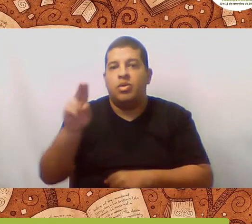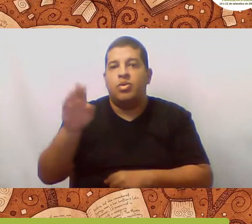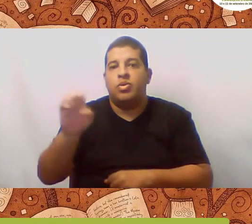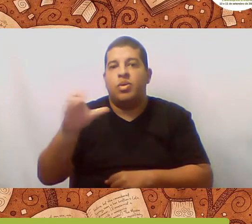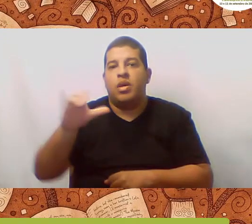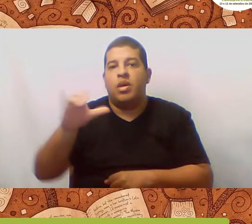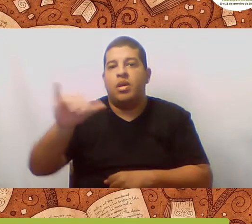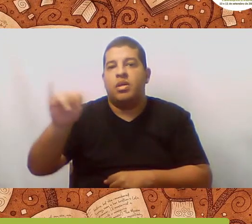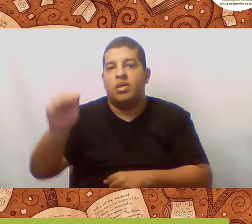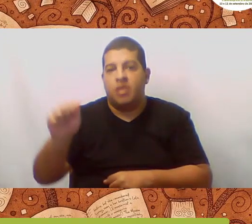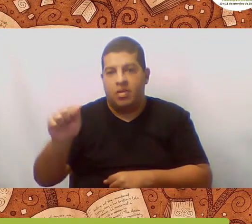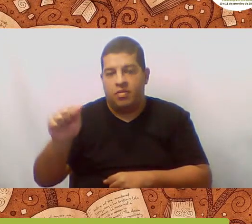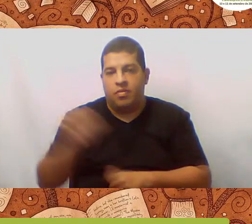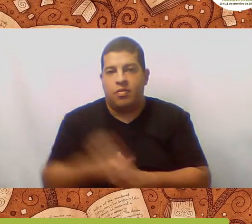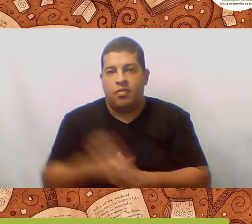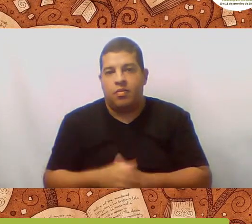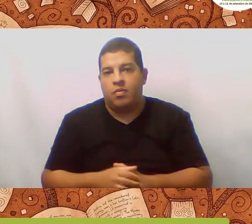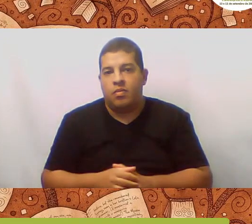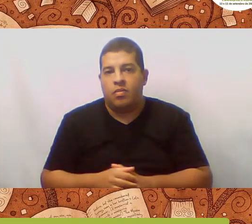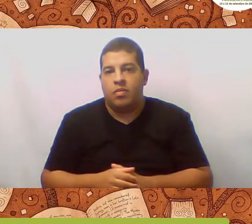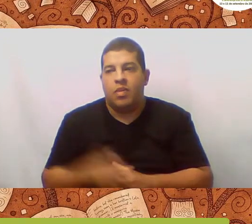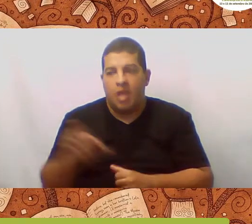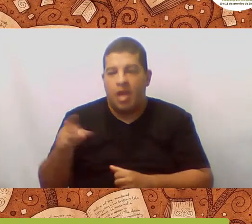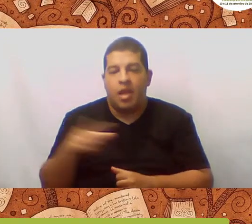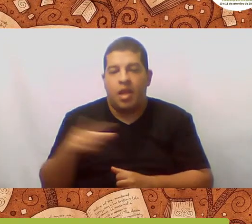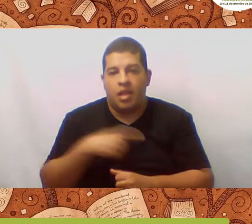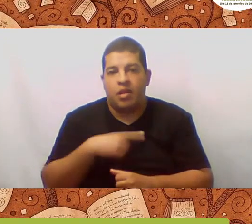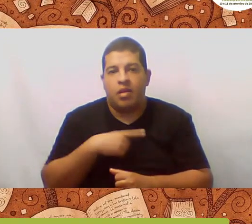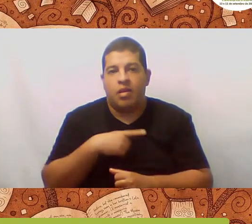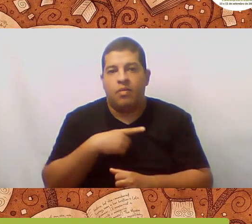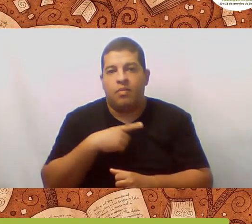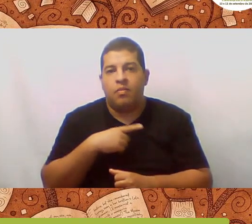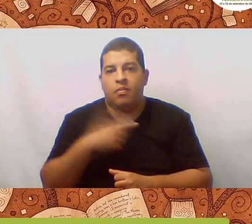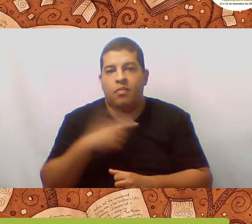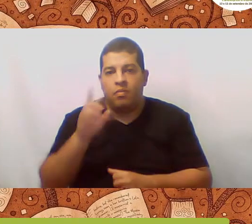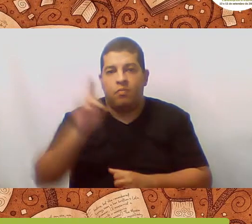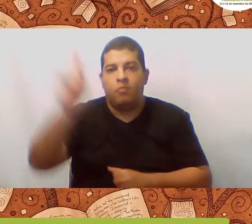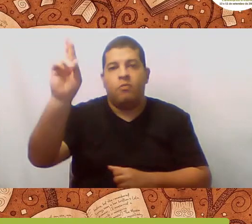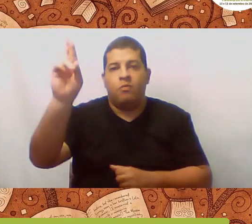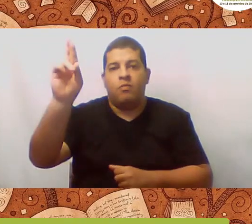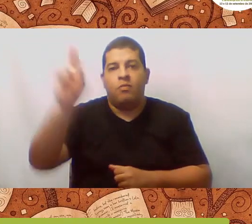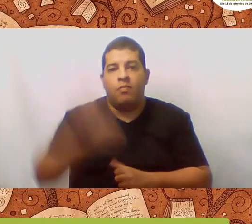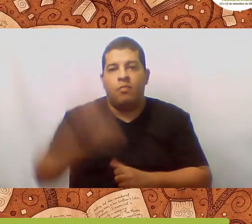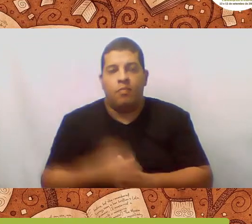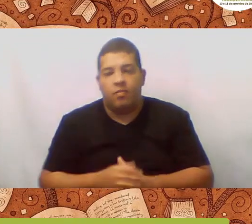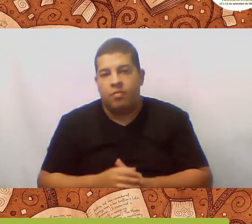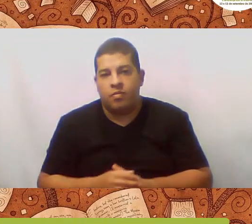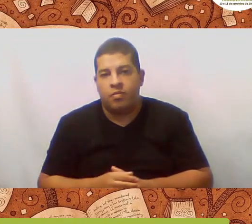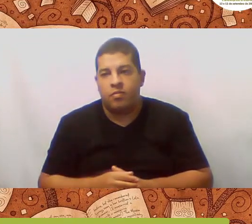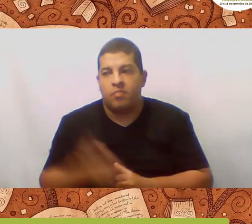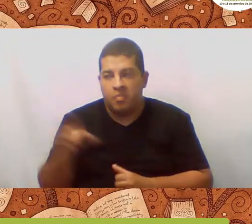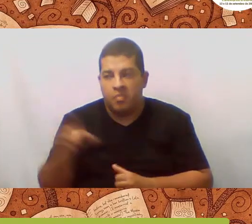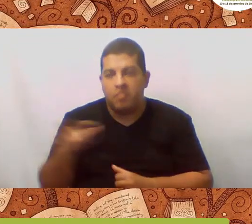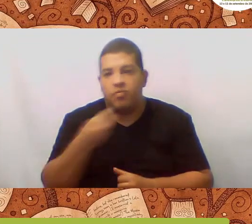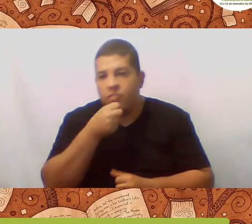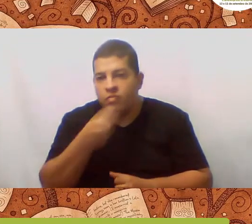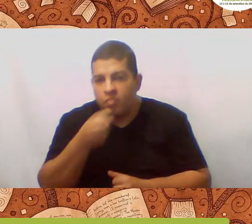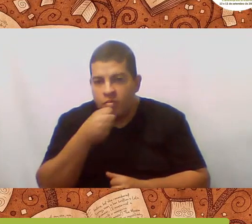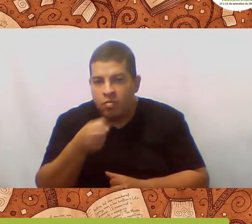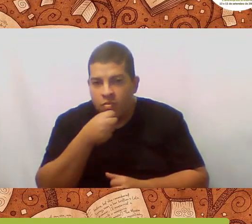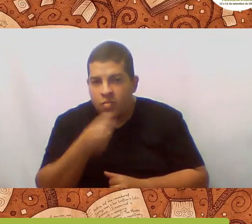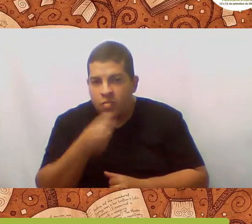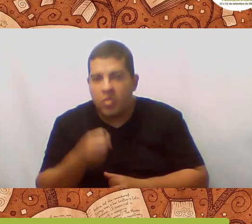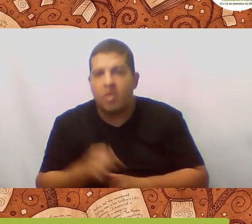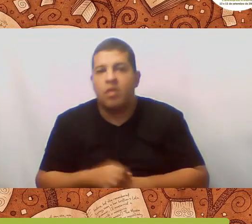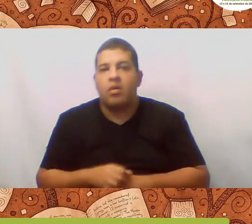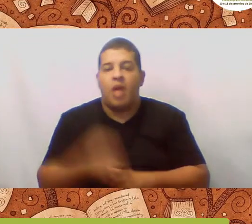propriamente dita, né? Então ela ocupa essa posição, e ela deu uma entrevista ao Estado Folha de São